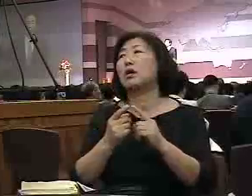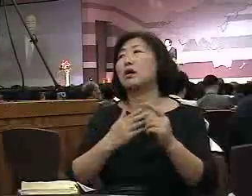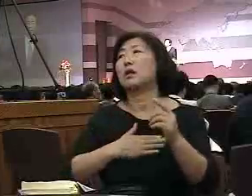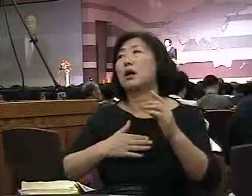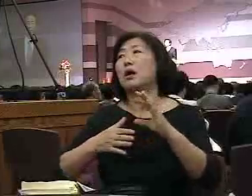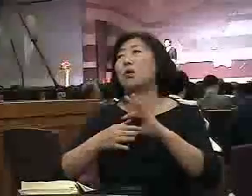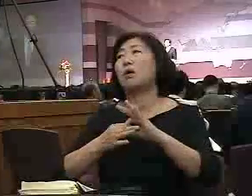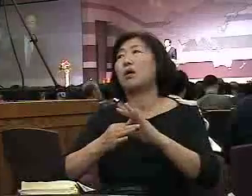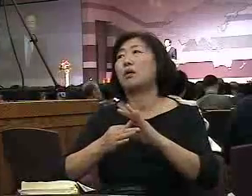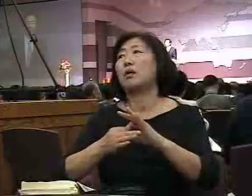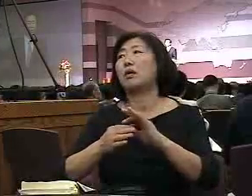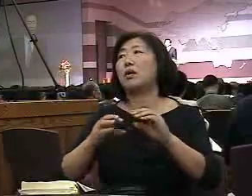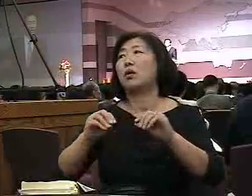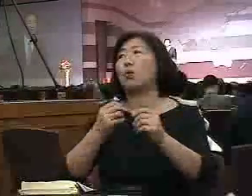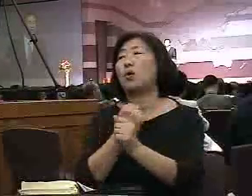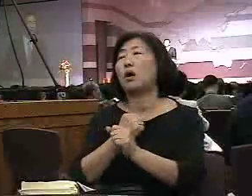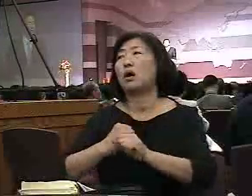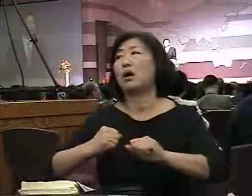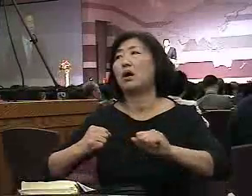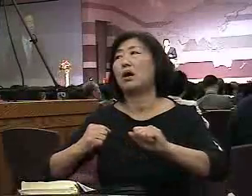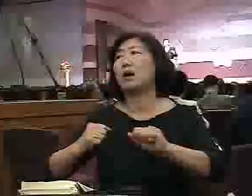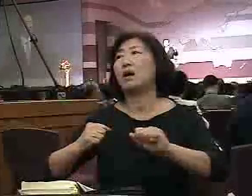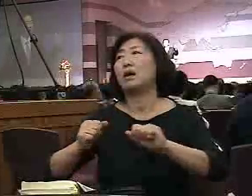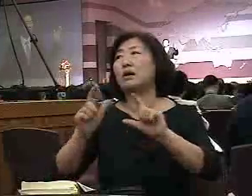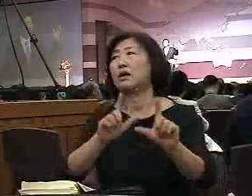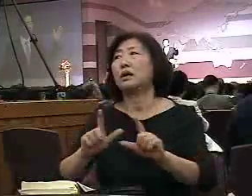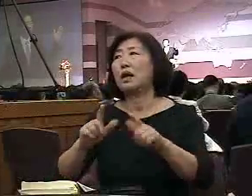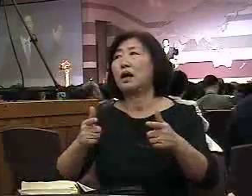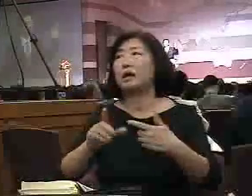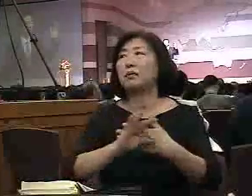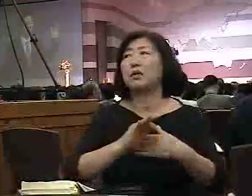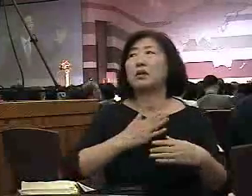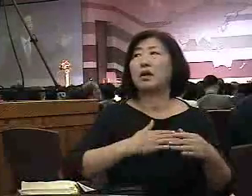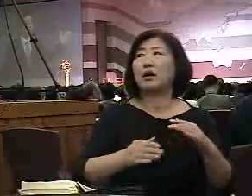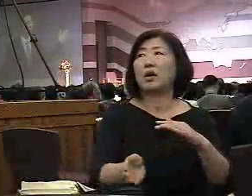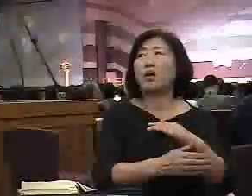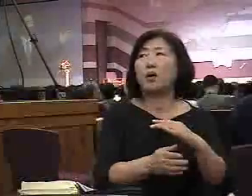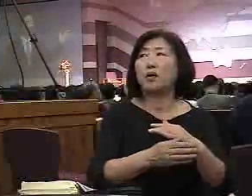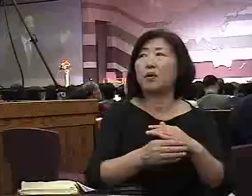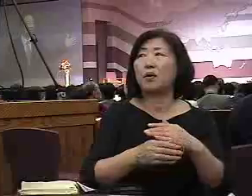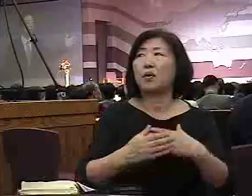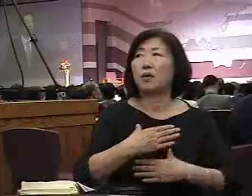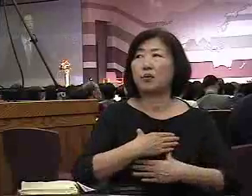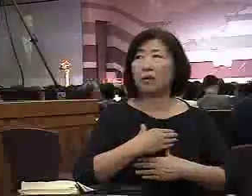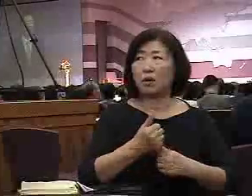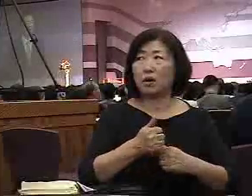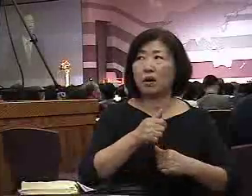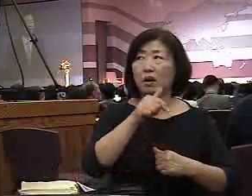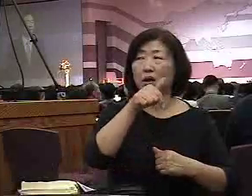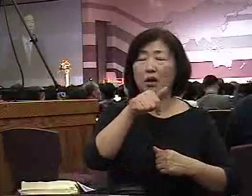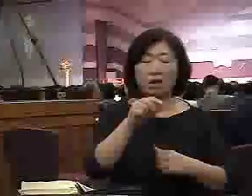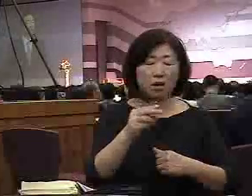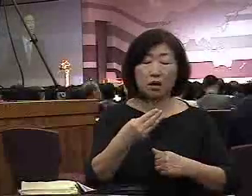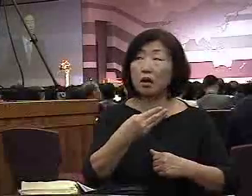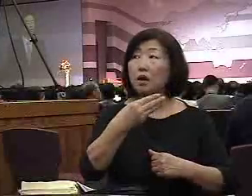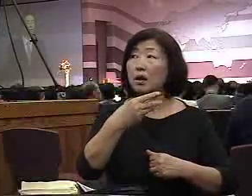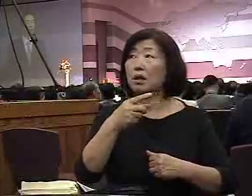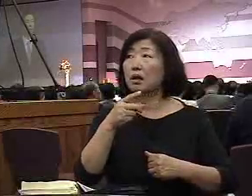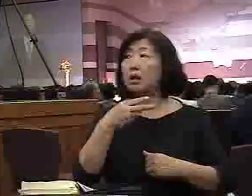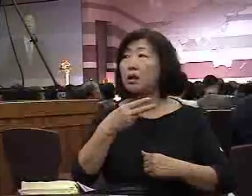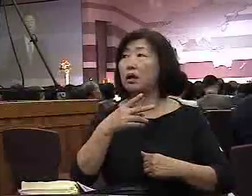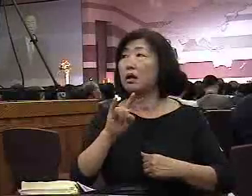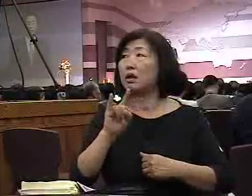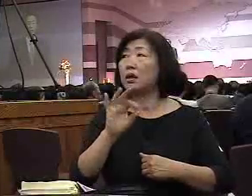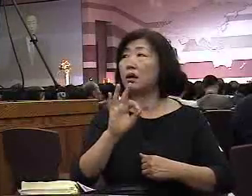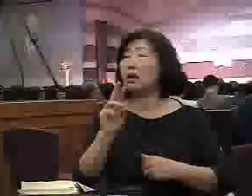나와 함께하는 광야 생활을 하겠느냐 아니면 내가 없는 평안한 삶을 갈대아우르에서 살겠느냐 이렇게 물으시면